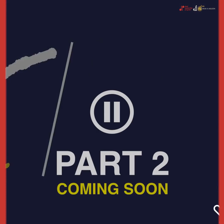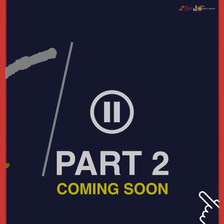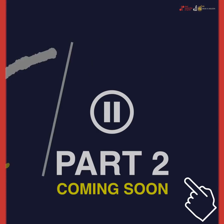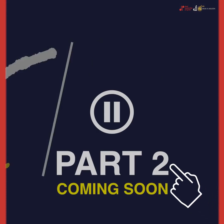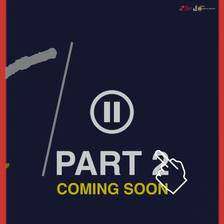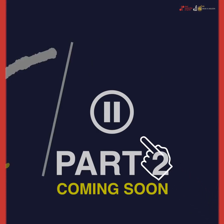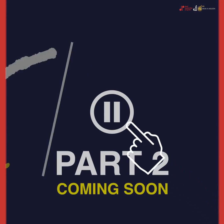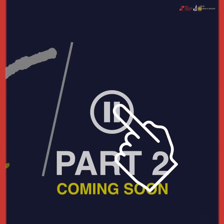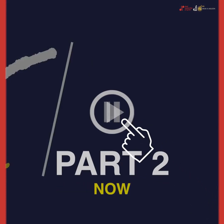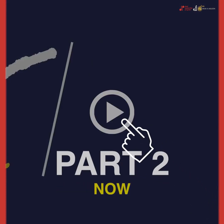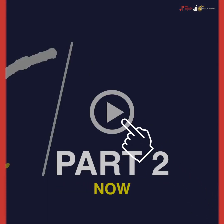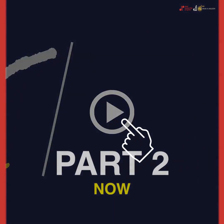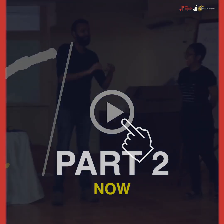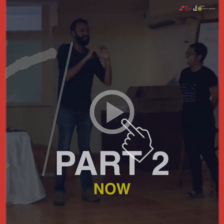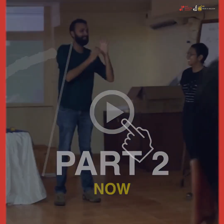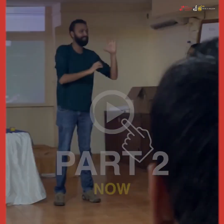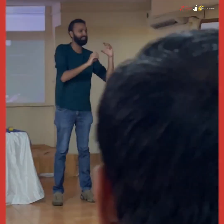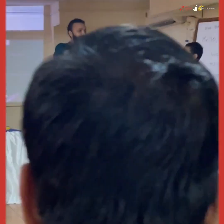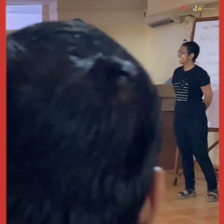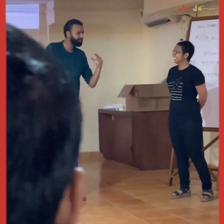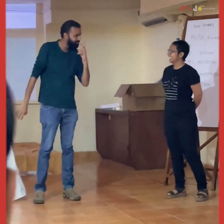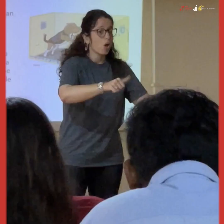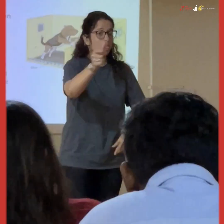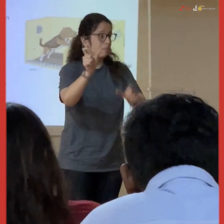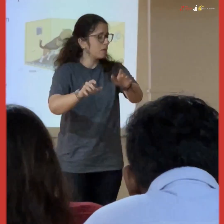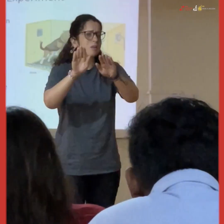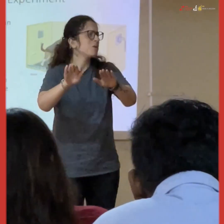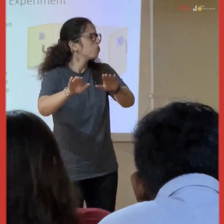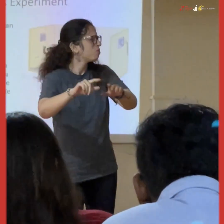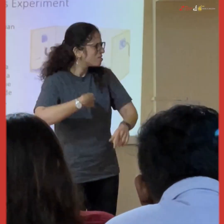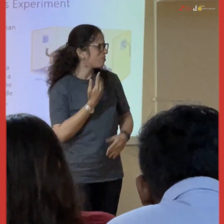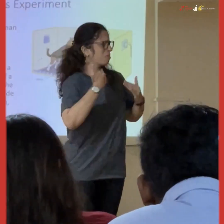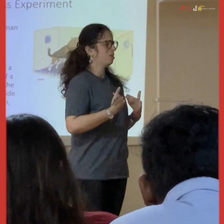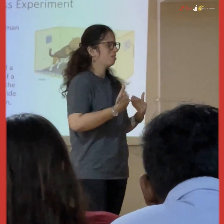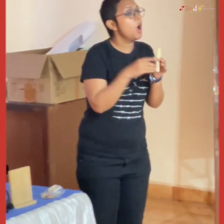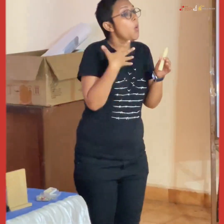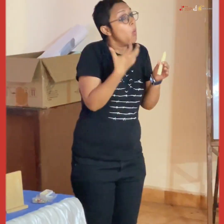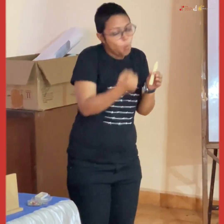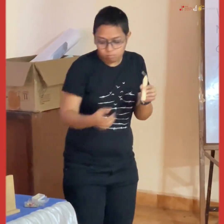पार्ट 2 बहुत ही जल्द आ रहा है। जैसा कि आप इसमें देख सकते हैं,